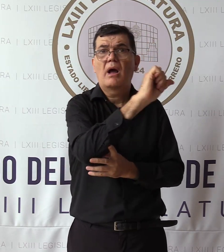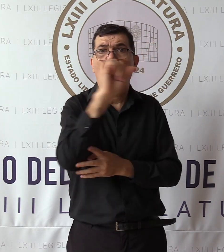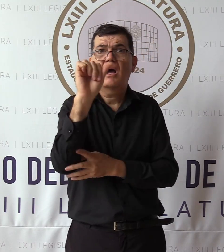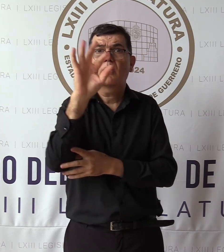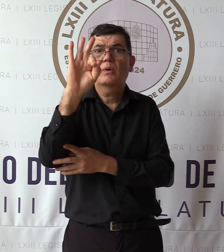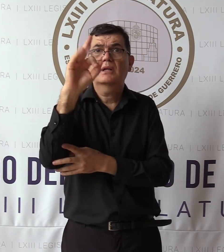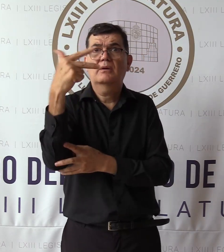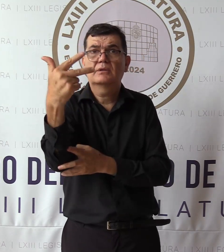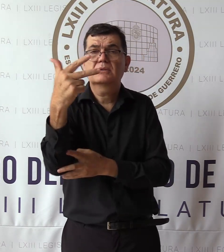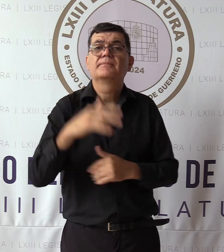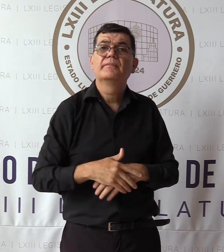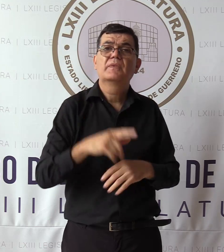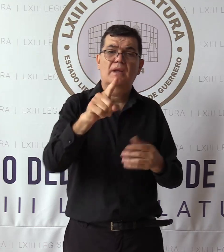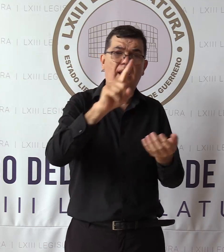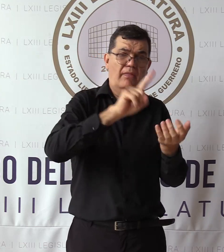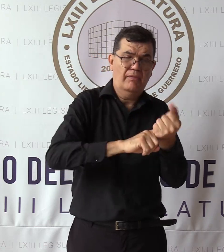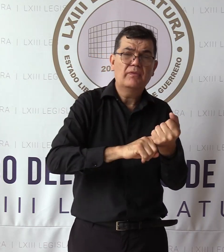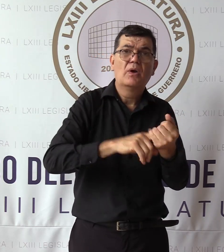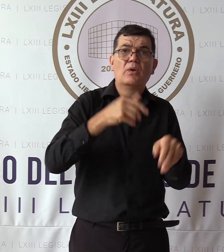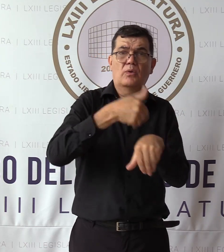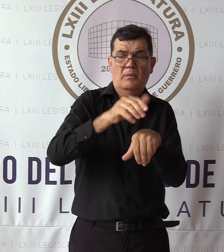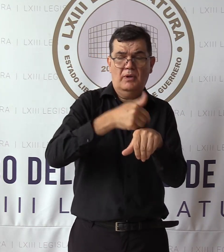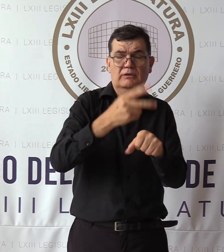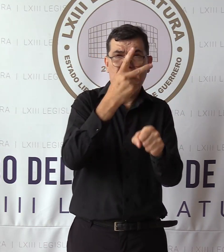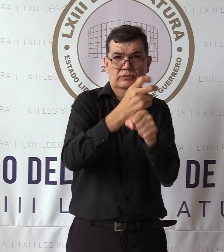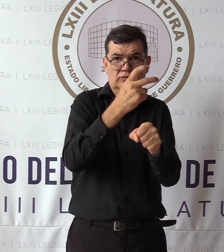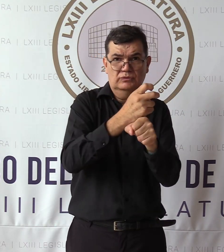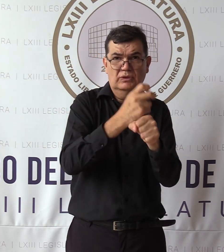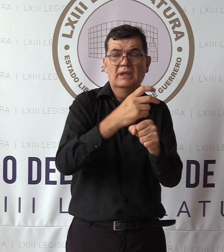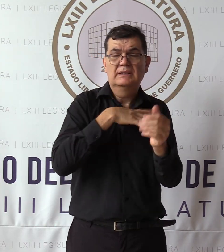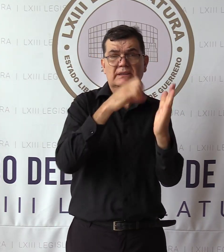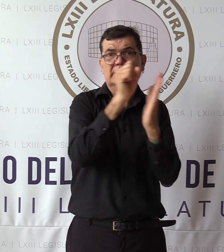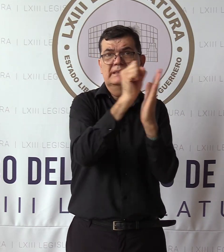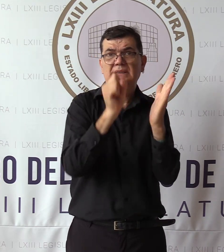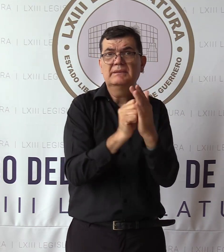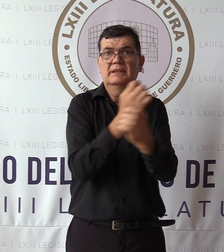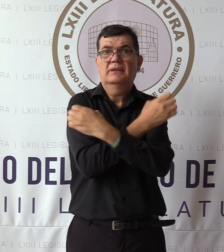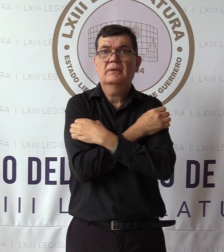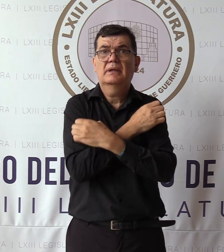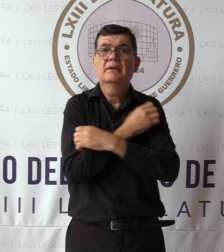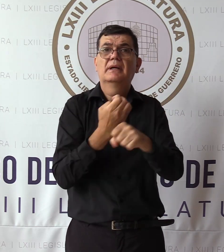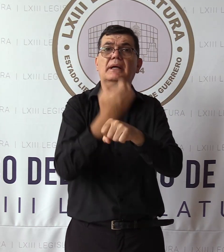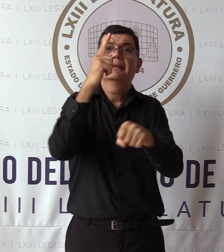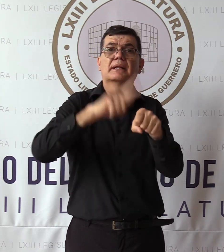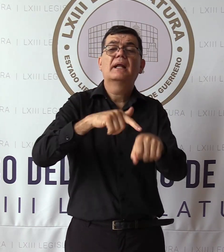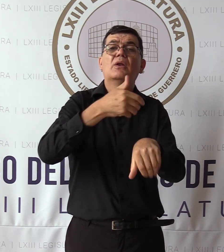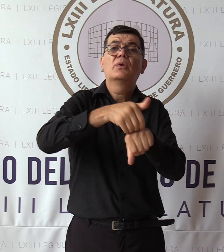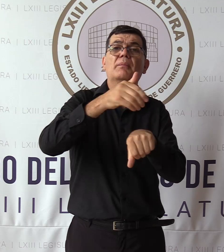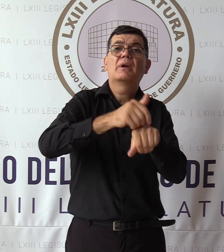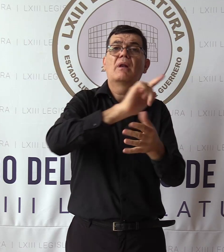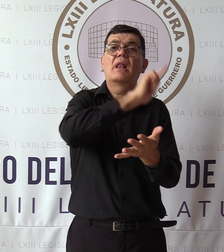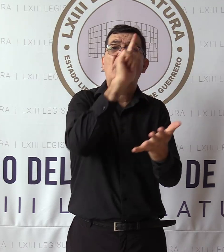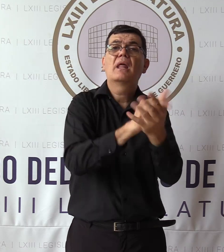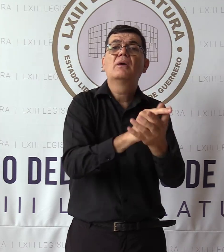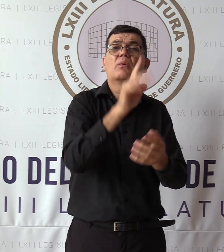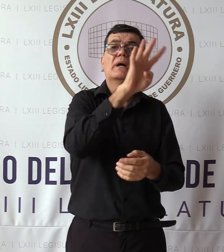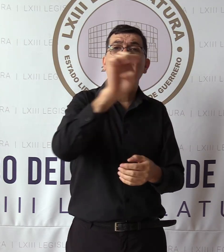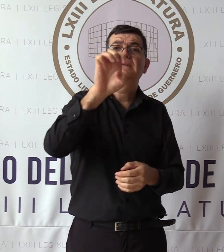48, contenidos en el título 2, Sistema Educativo Estatal, de la Ley número 464 de Educación del